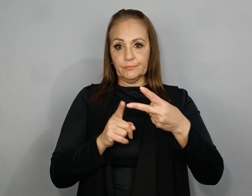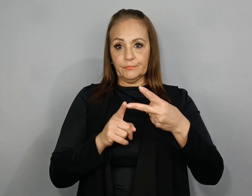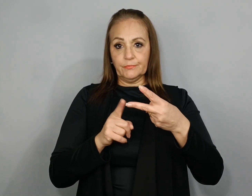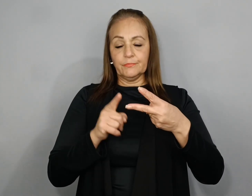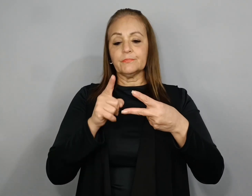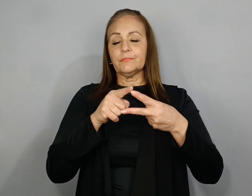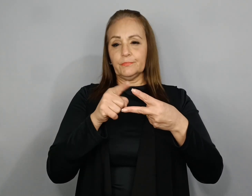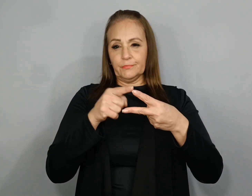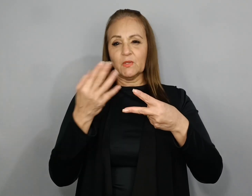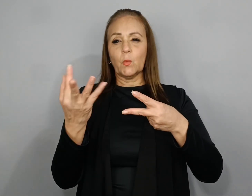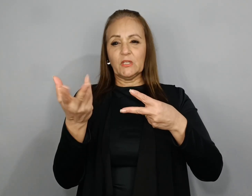quantidade